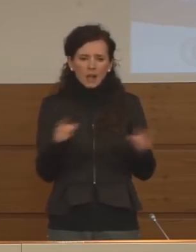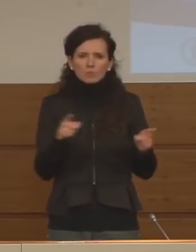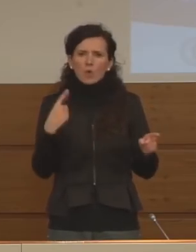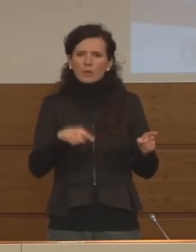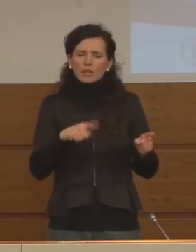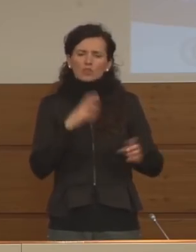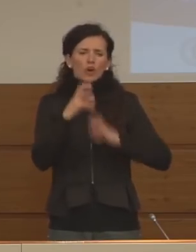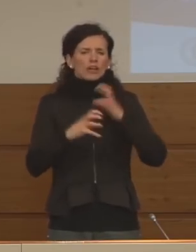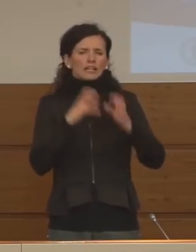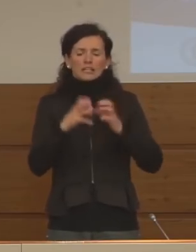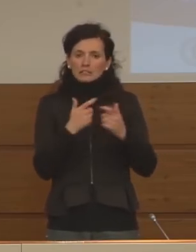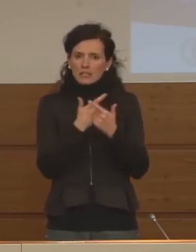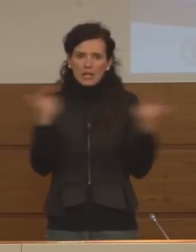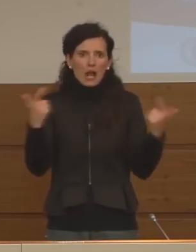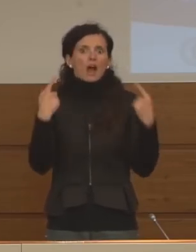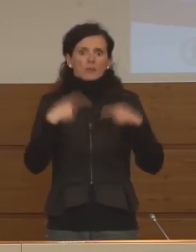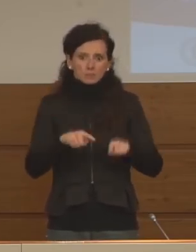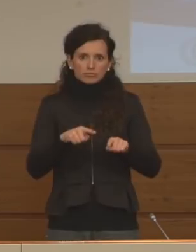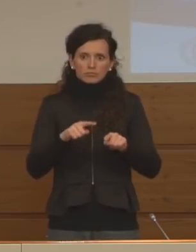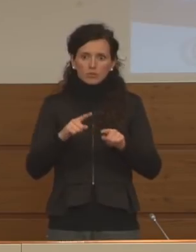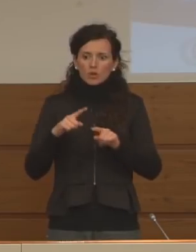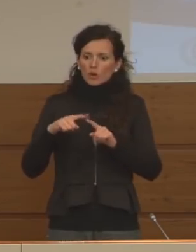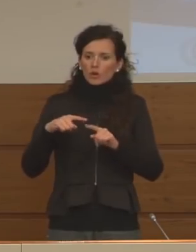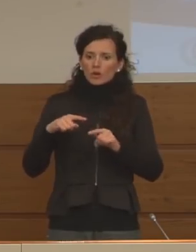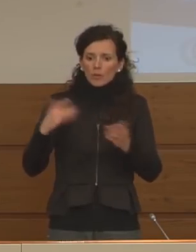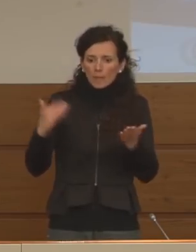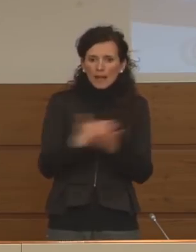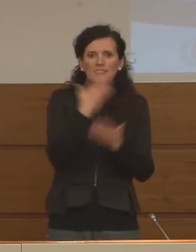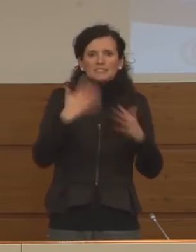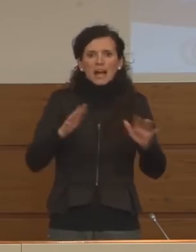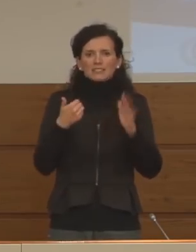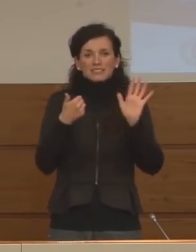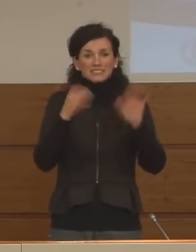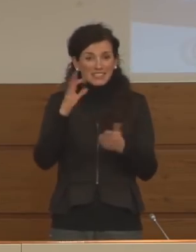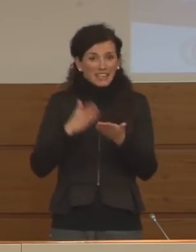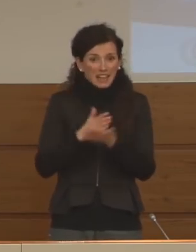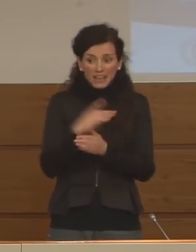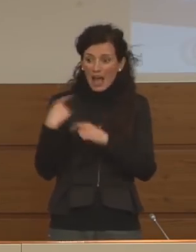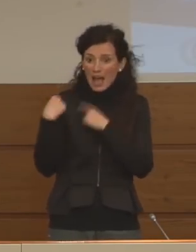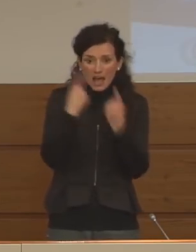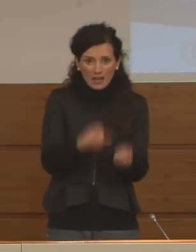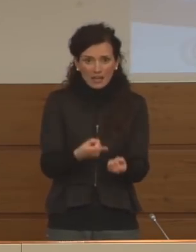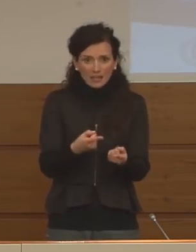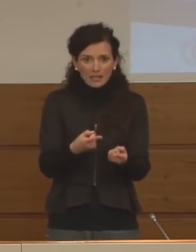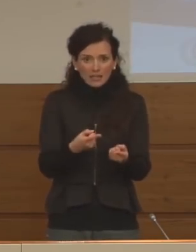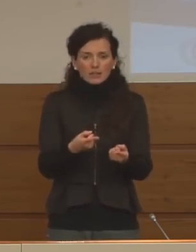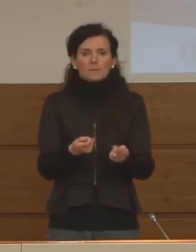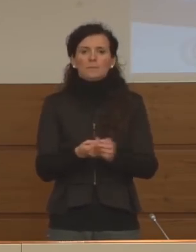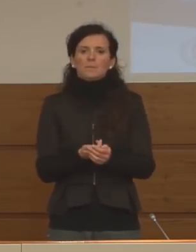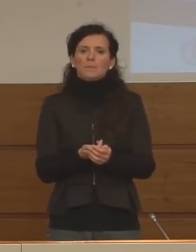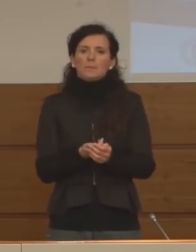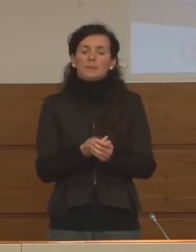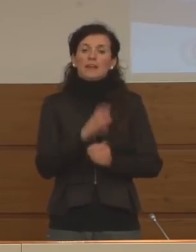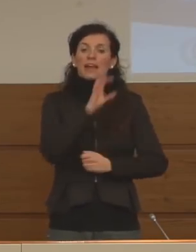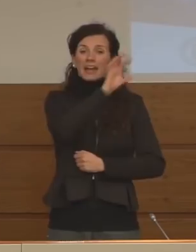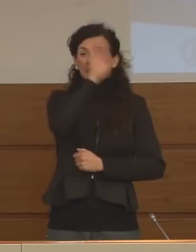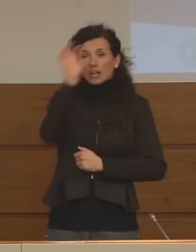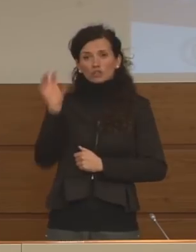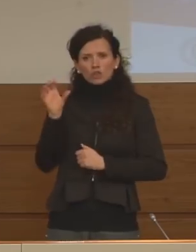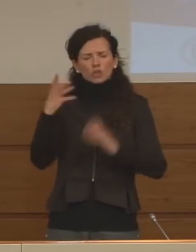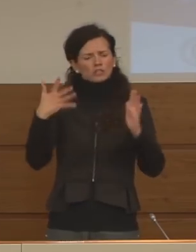da 60 anni a questa parte lo sforzo delle regioni in particolare di quelle in